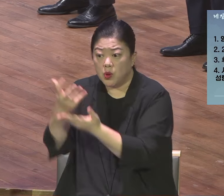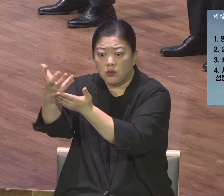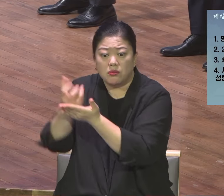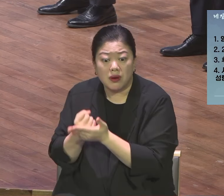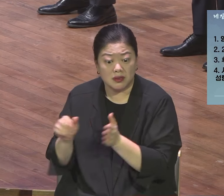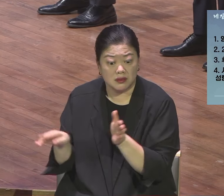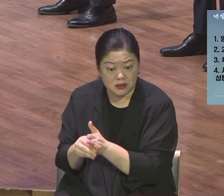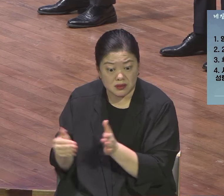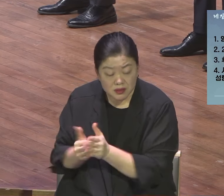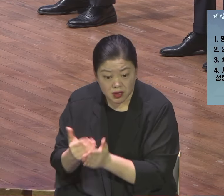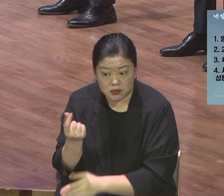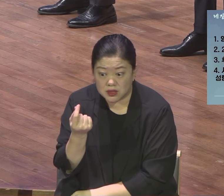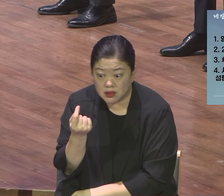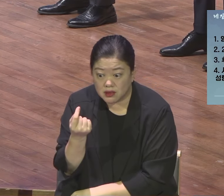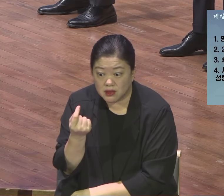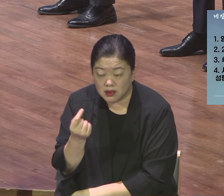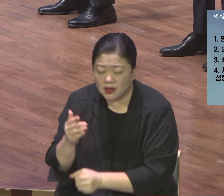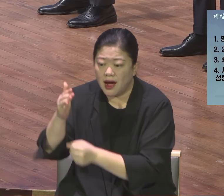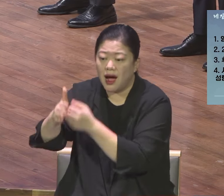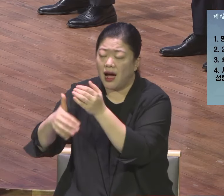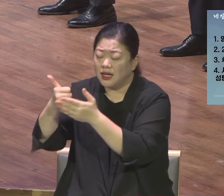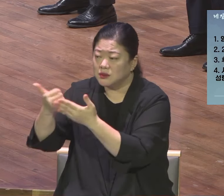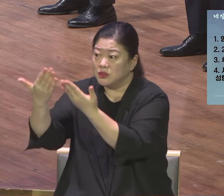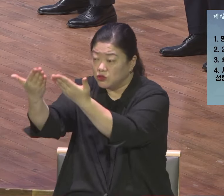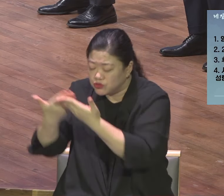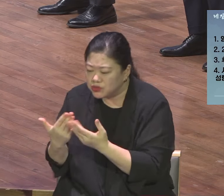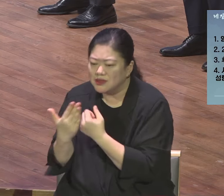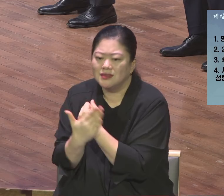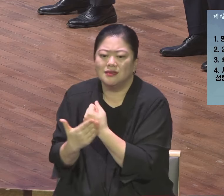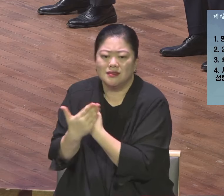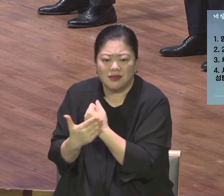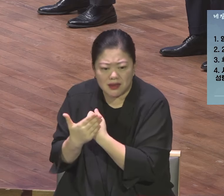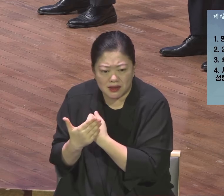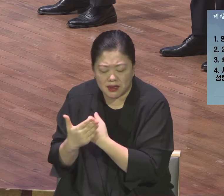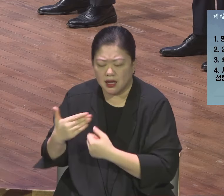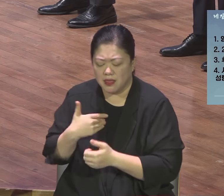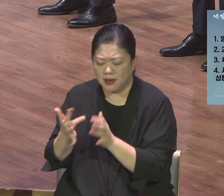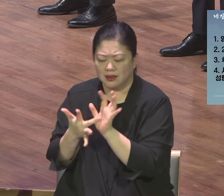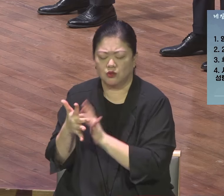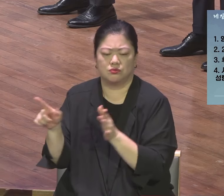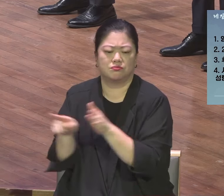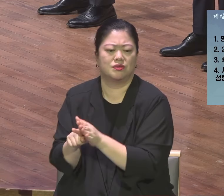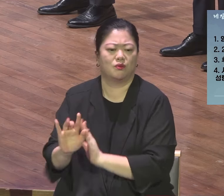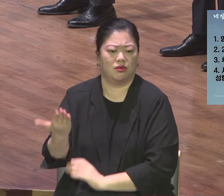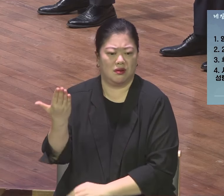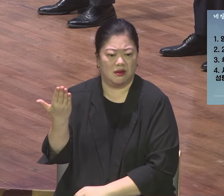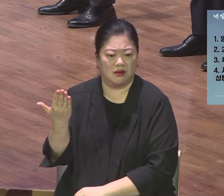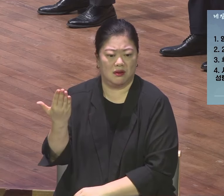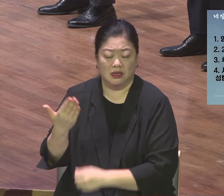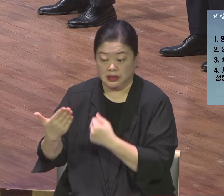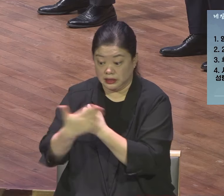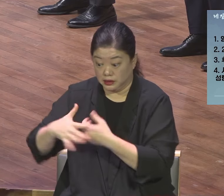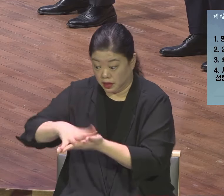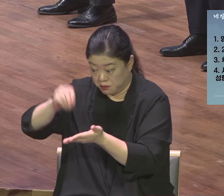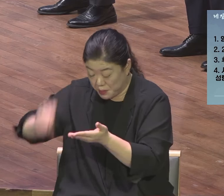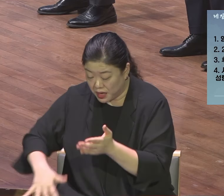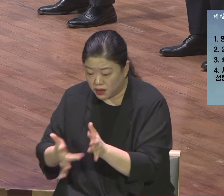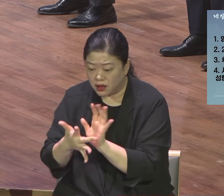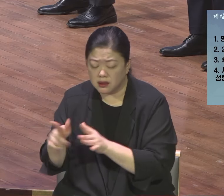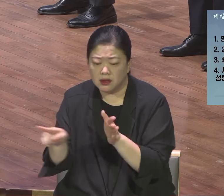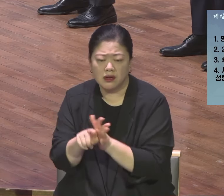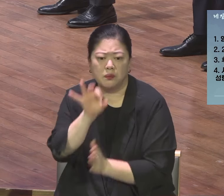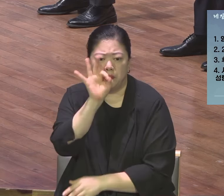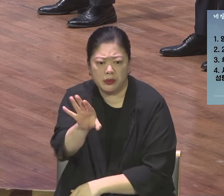받았습니까? 하나님의 은혜이며 그 은혜가 교회를 통하여 우리에게 왔습니다. 이 시간 예원교회를 위해